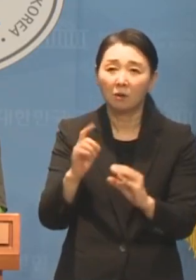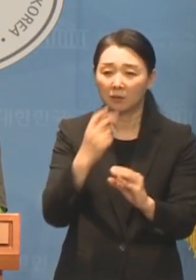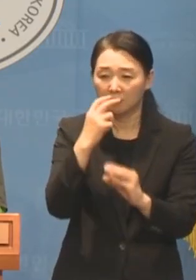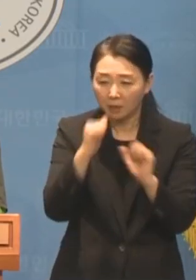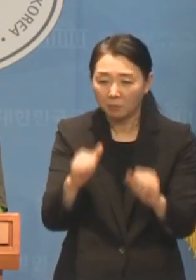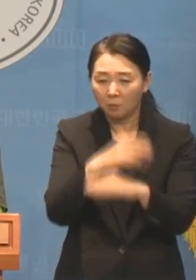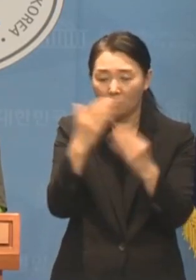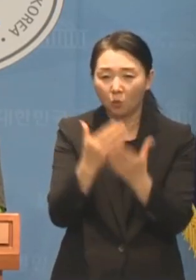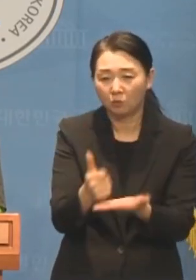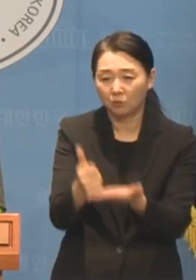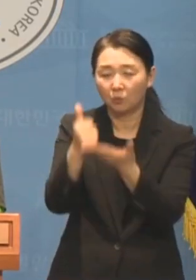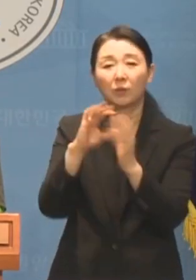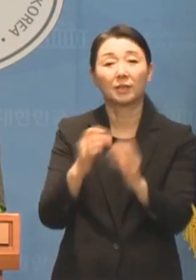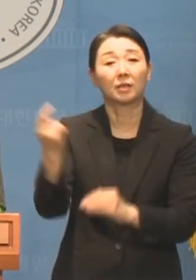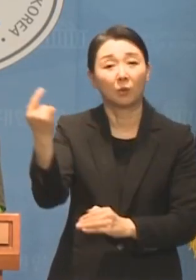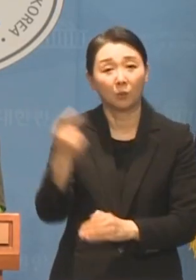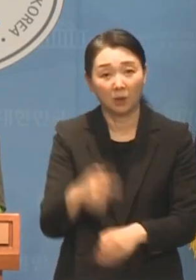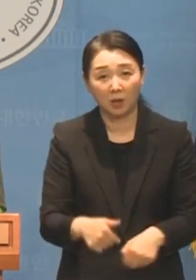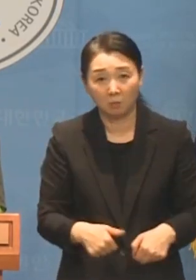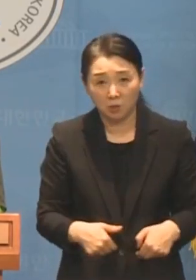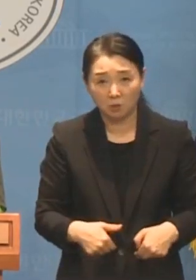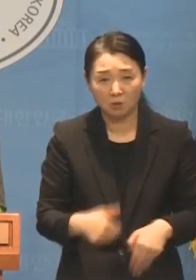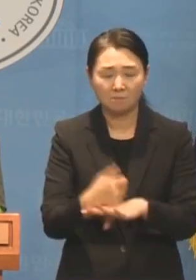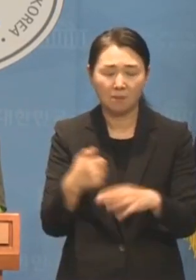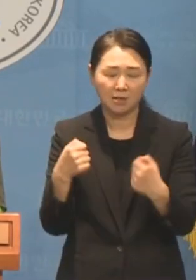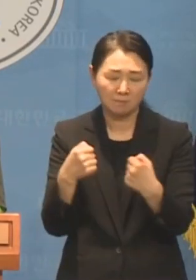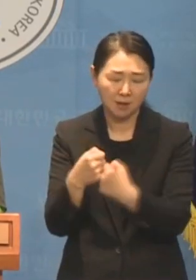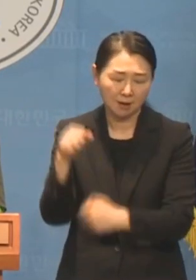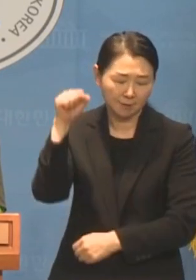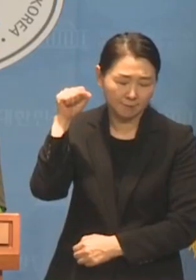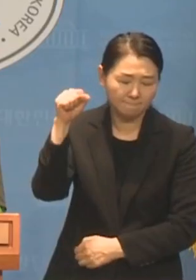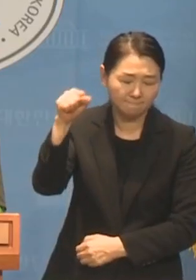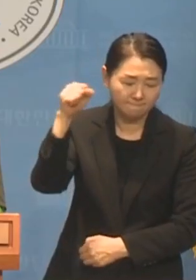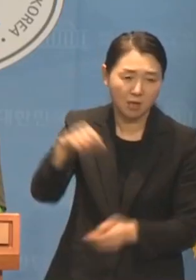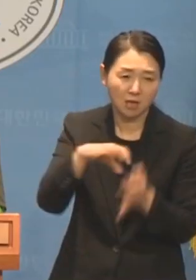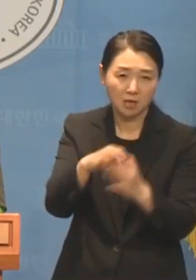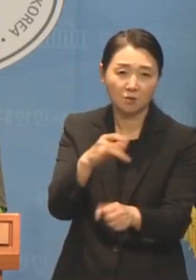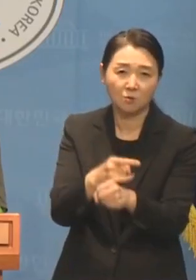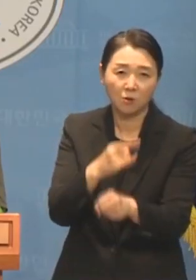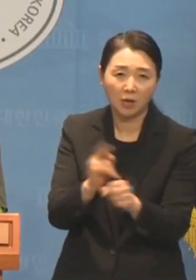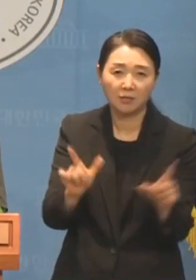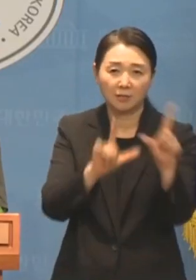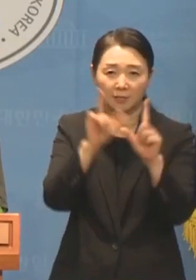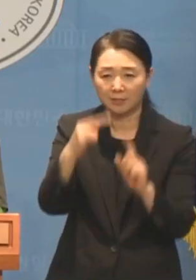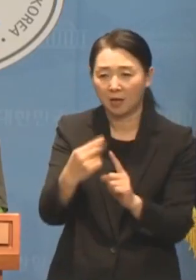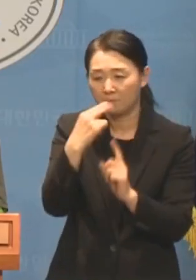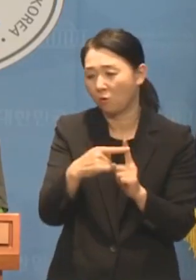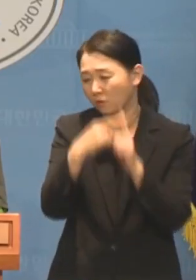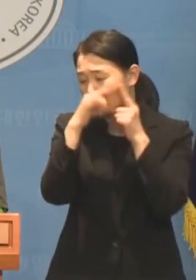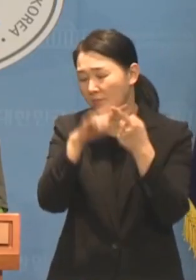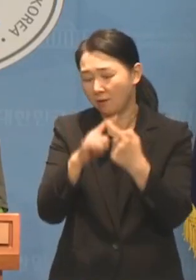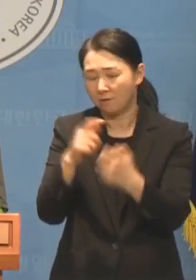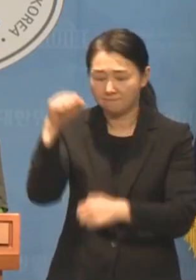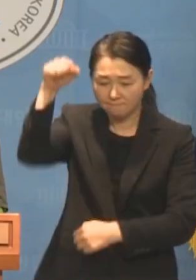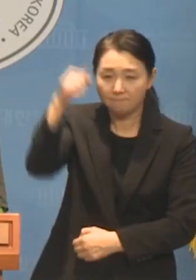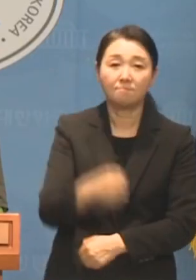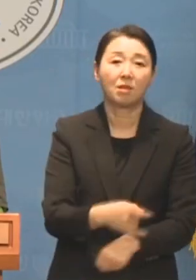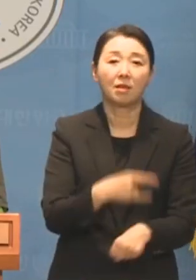존중받는 세상이어야 합니다. 끝끝내 투쟁을 멈추지 않을 것이며 삶을 걸고 저항할